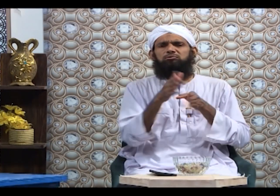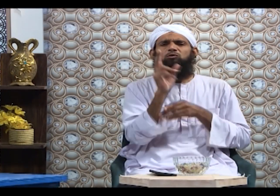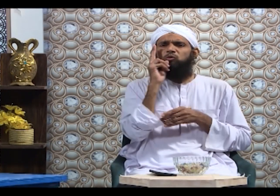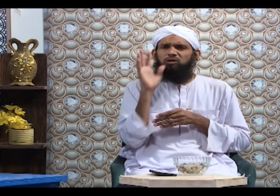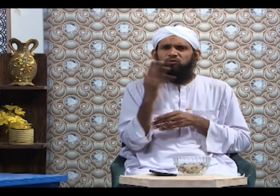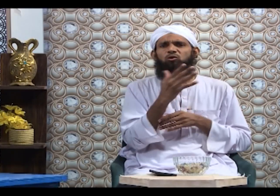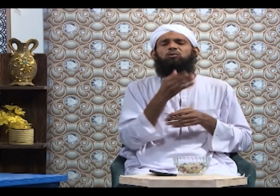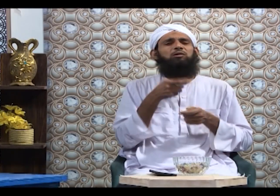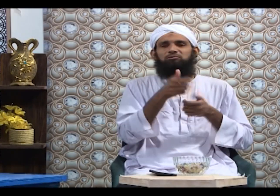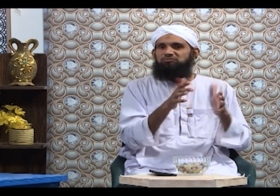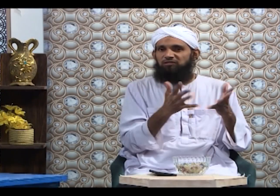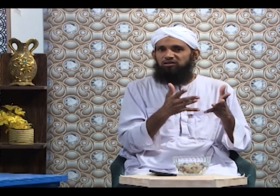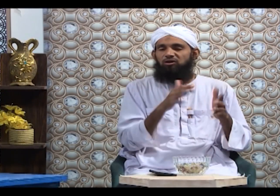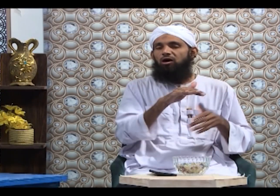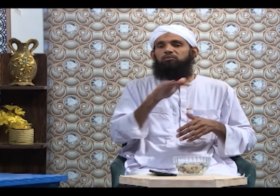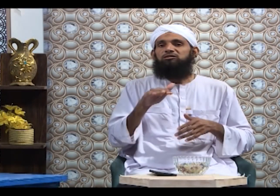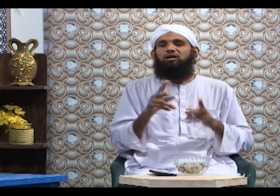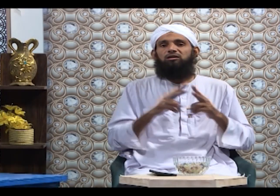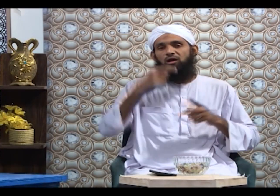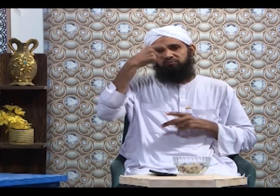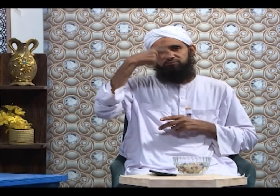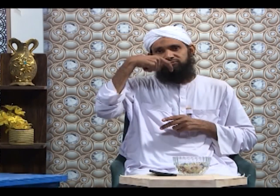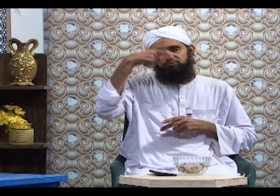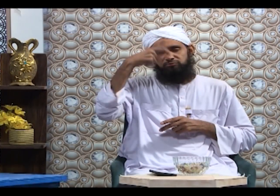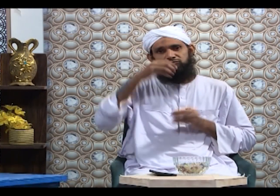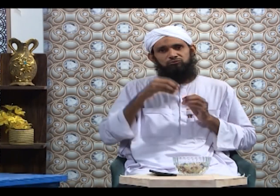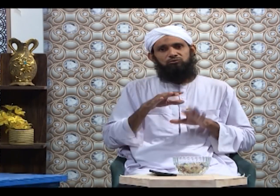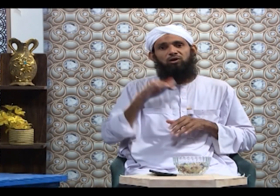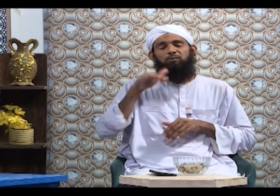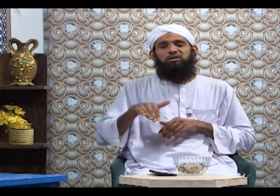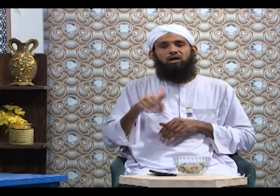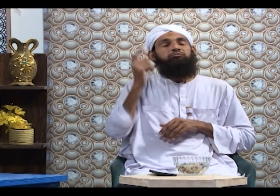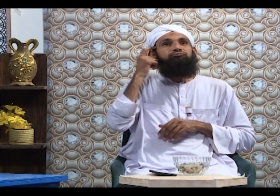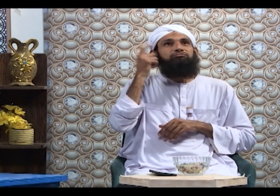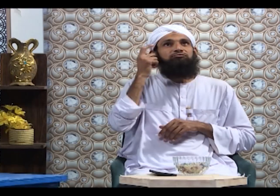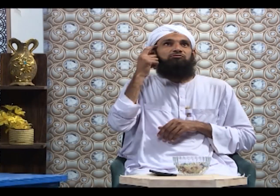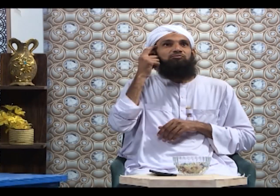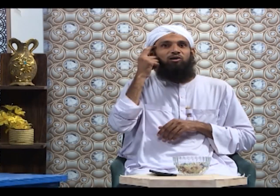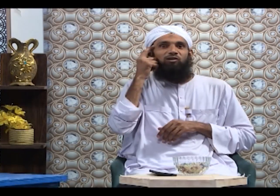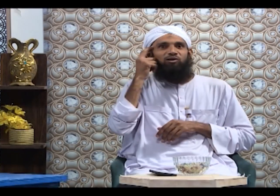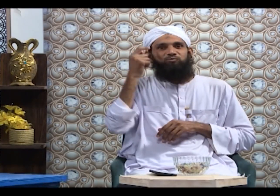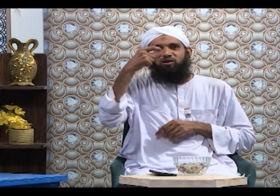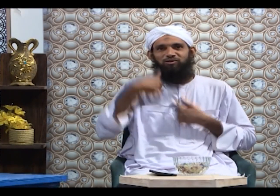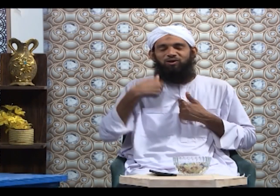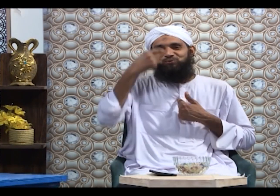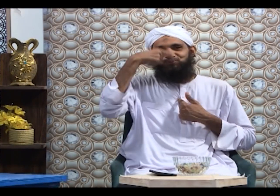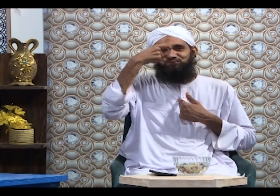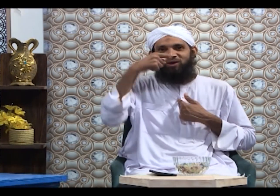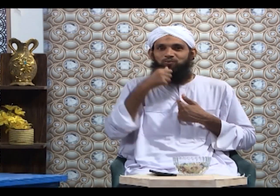نہ چاہتے ہوئے ان کی بات ماننی ہی پڑتی ہے۔ جب بچے کا یہ ذہن بن جاتا ہے کہ جو روتا ہے اس کا کام ہوتا ہے، تو پھر آئے